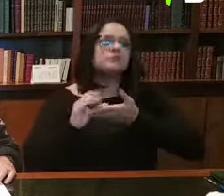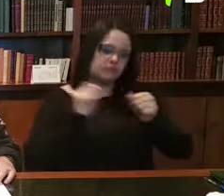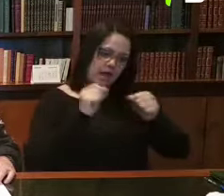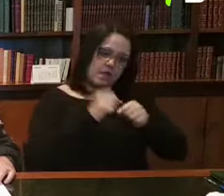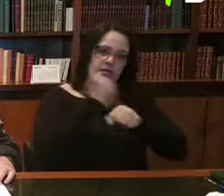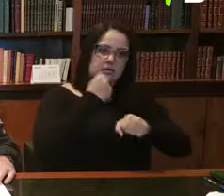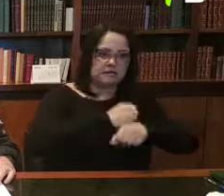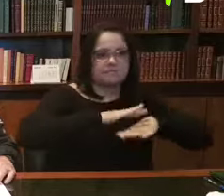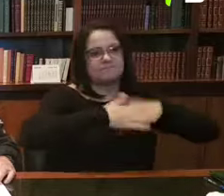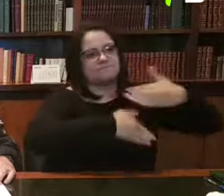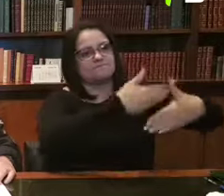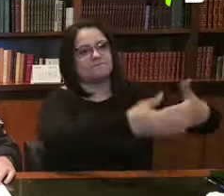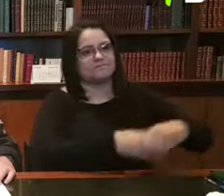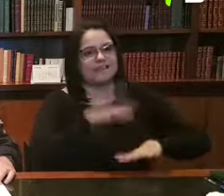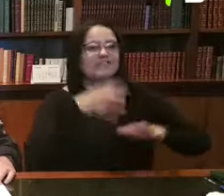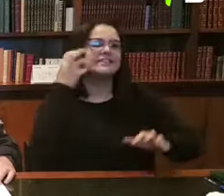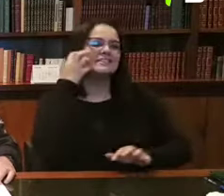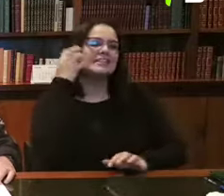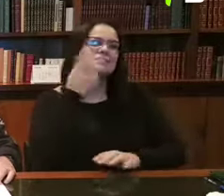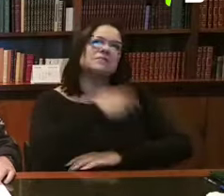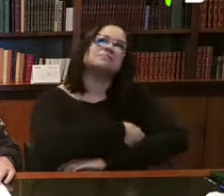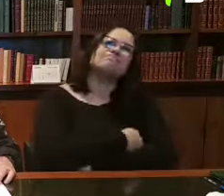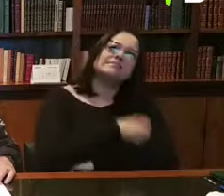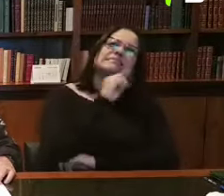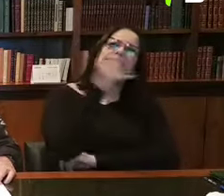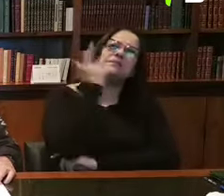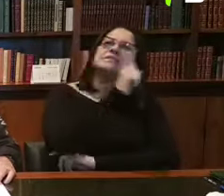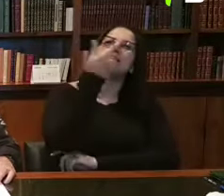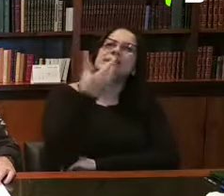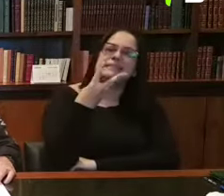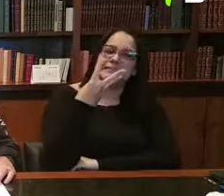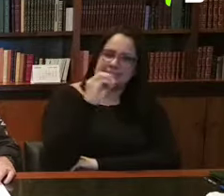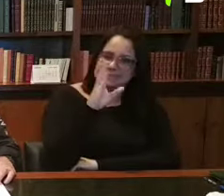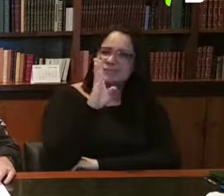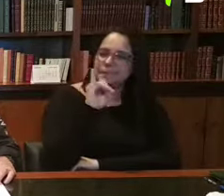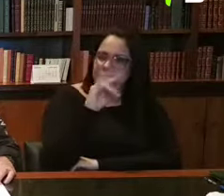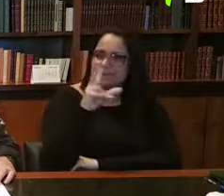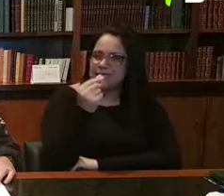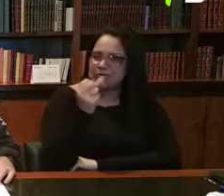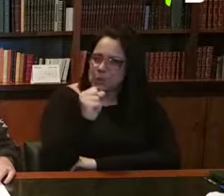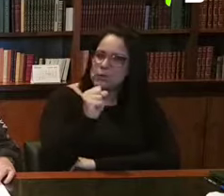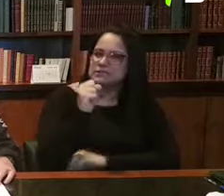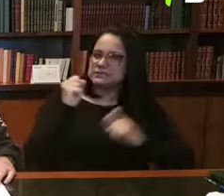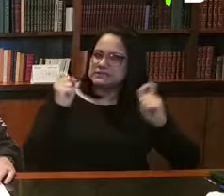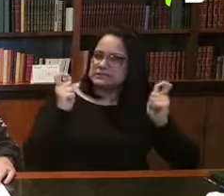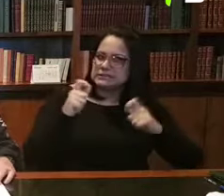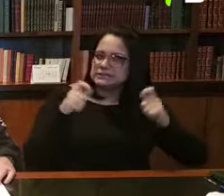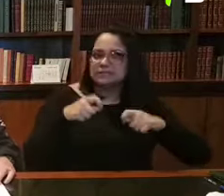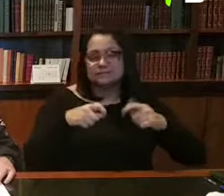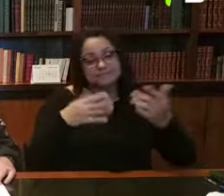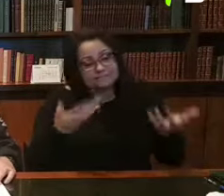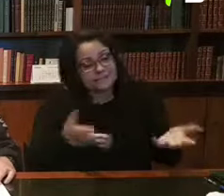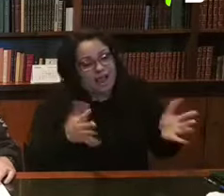faremos as obras que que eu ficar sabendo quando fico imaginando se tiver sendo 30 aviões que não é muito perto do orçamento o que que é não faria mais nós